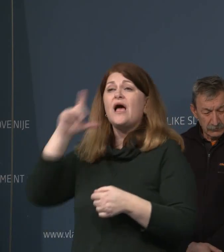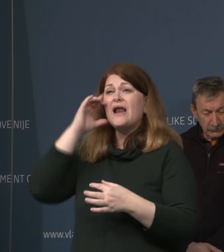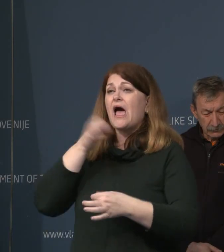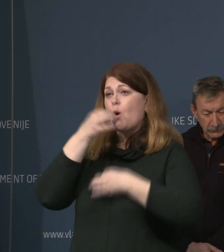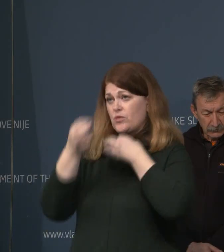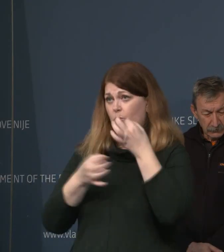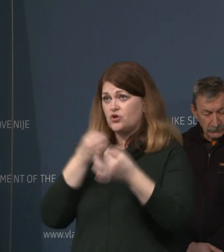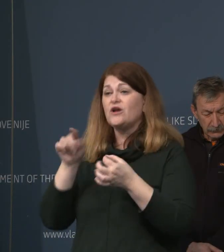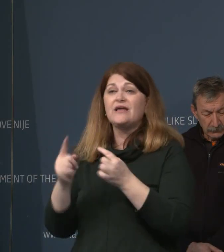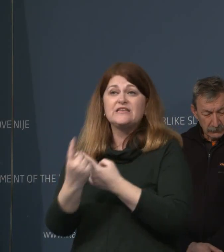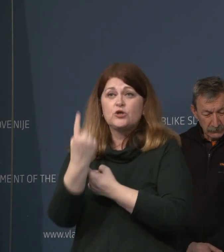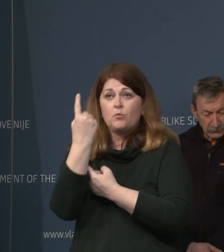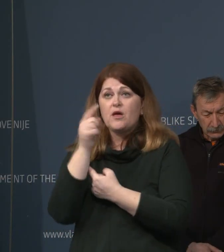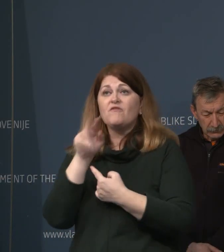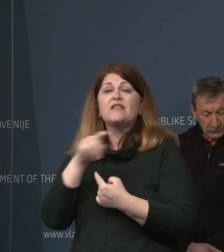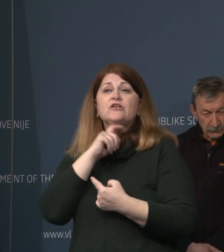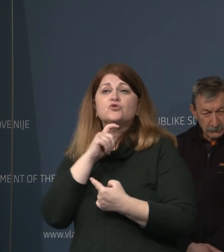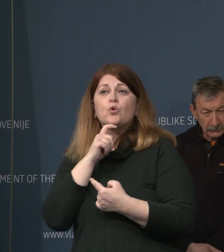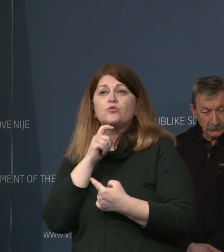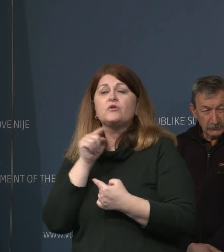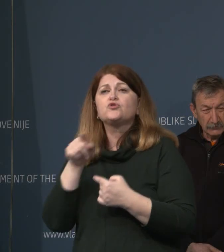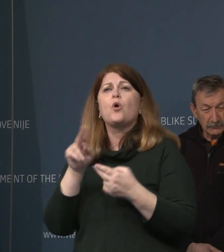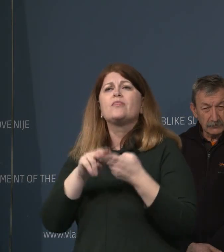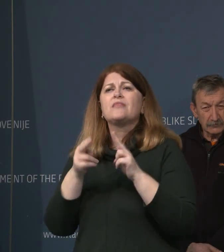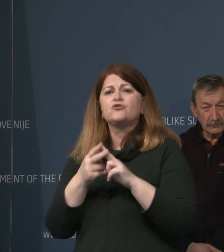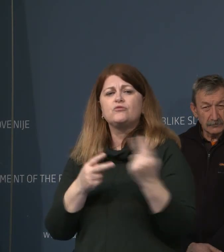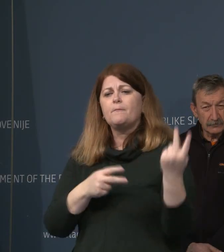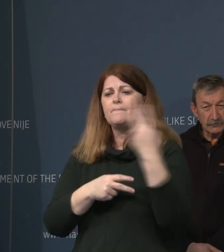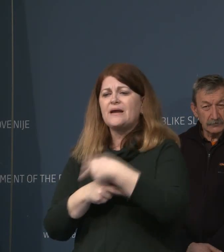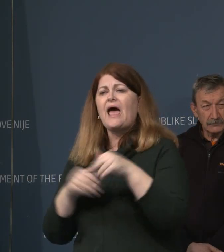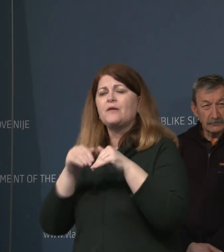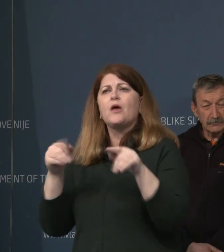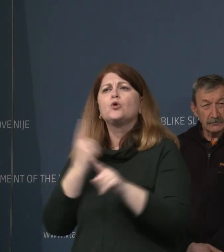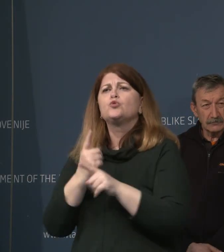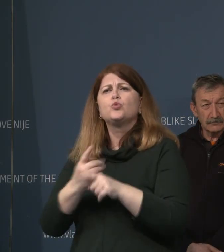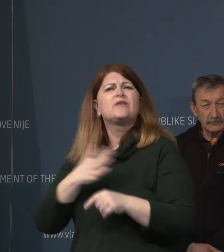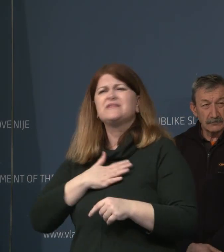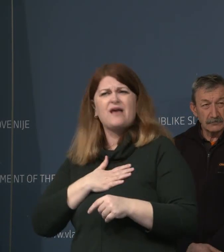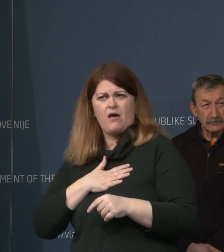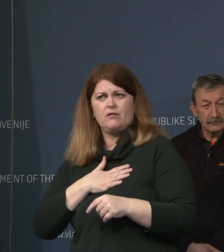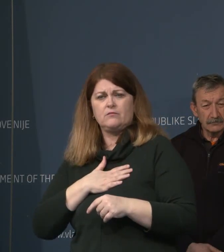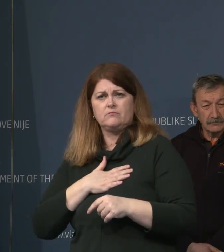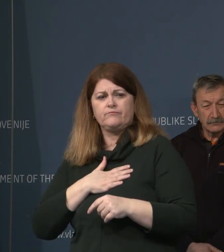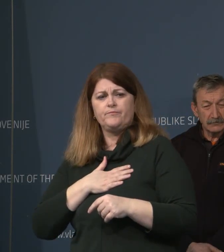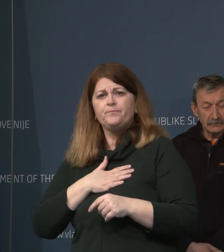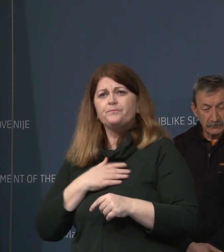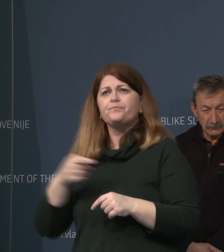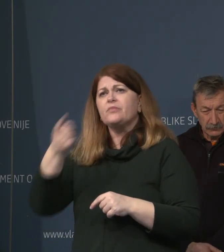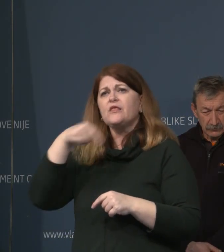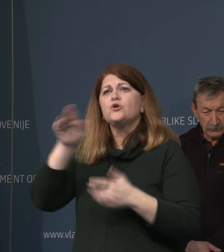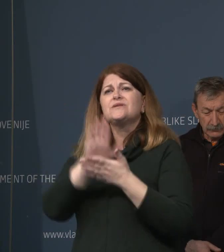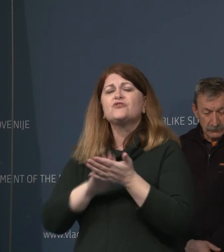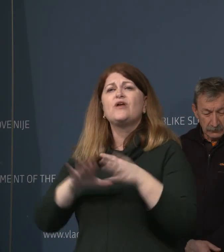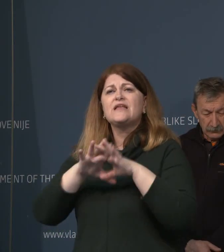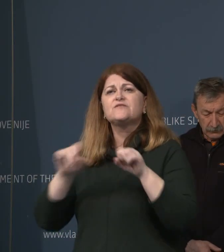se pač pojavila v tej zgodbi, so v bistvu način prehajanja meje, tudi zakaj smo v bistvu začeli